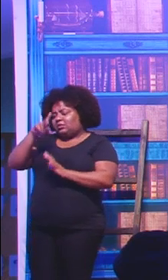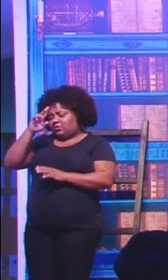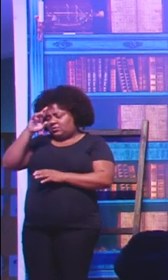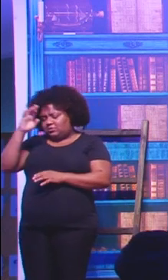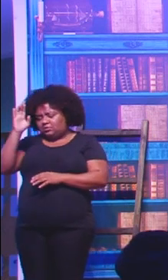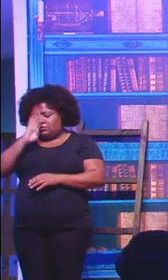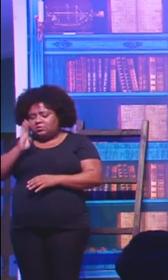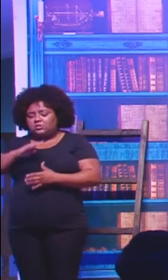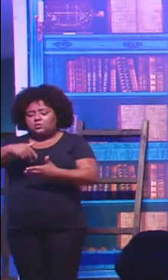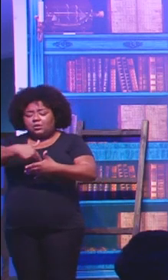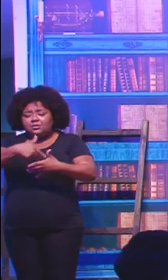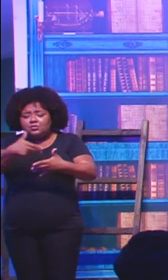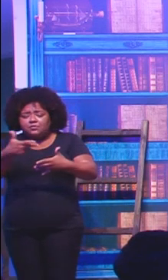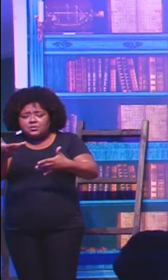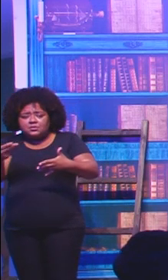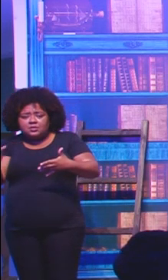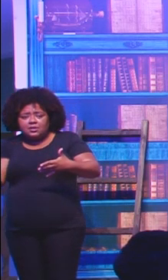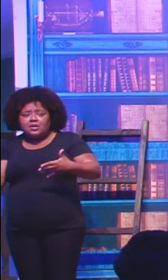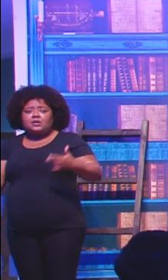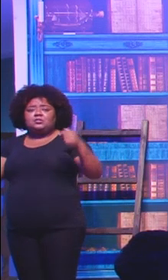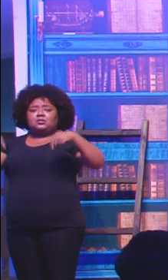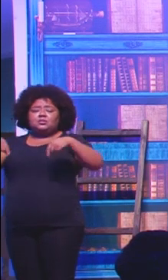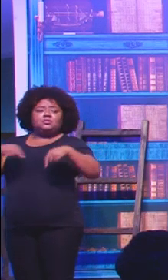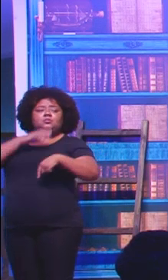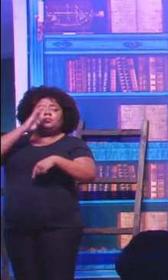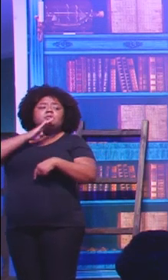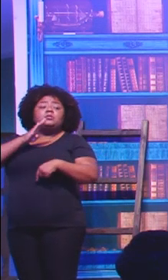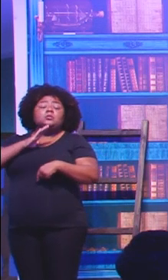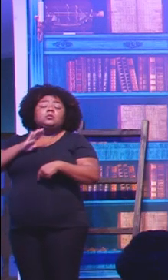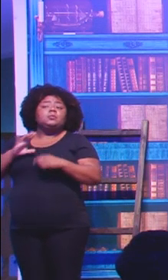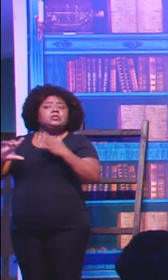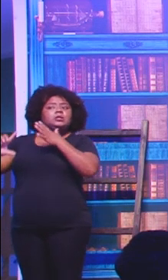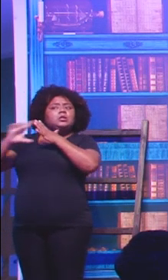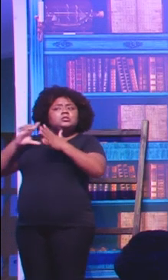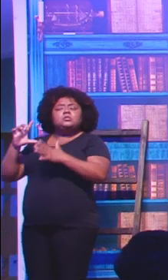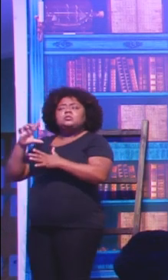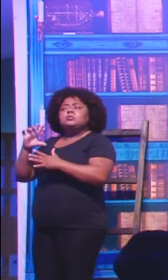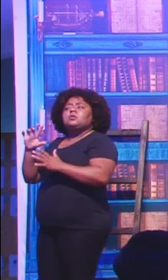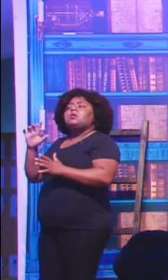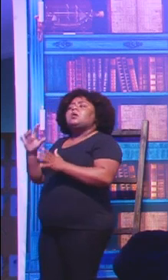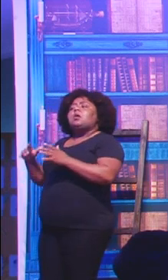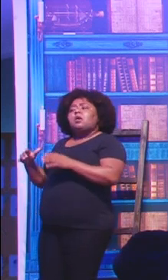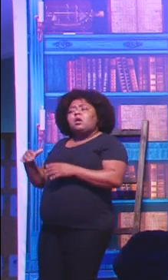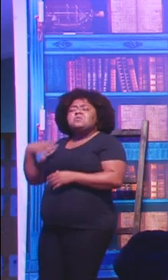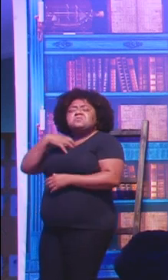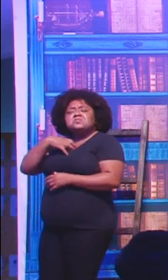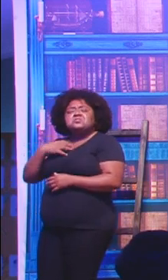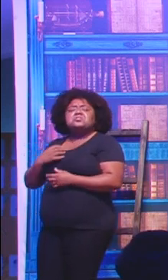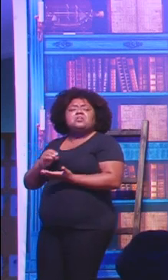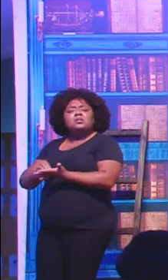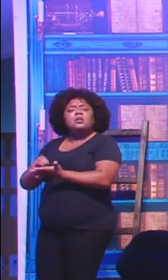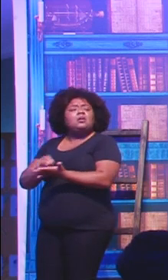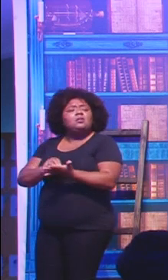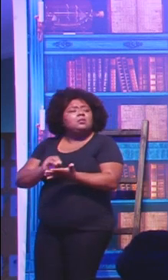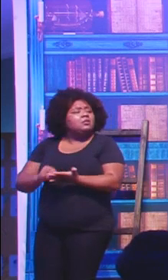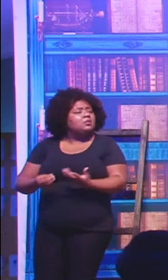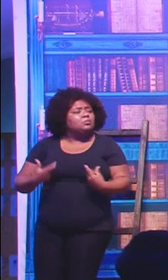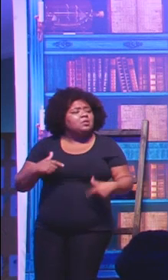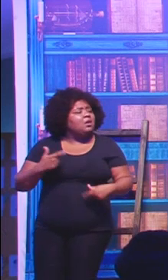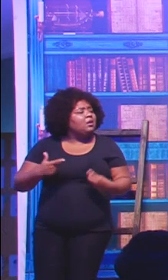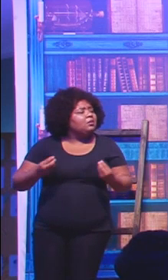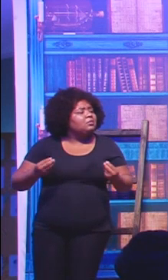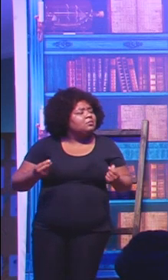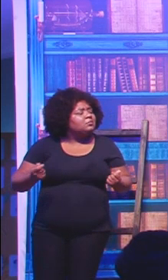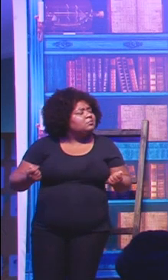nossa diversidade, mas eu senti essa falta. E eu disse, bom, se eu for escrever, que eu escreva... sobre aquilo que eu